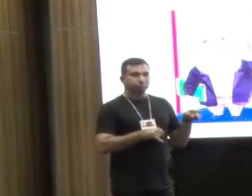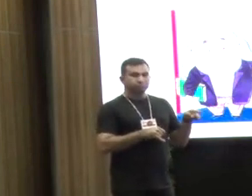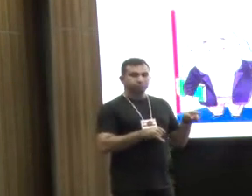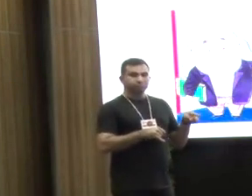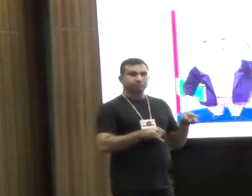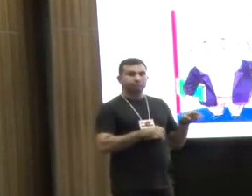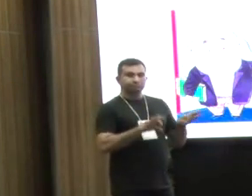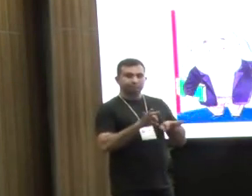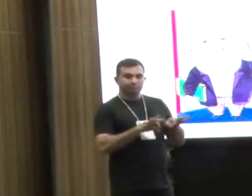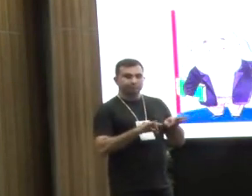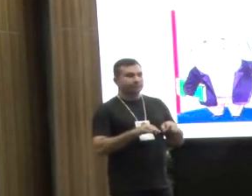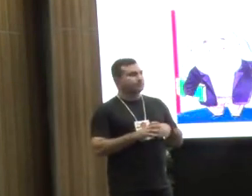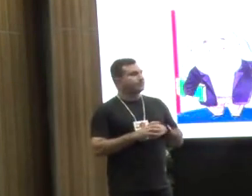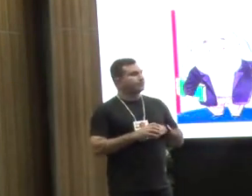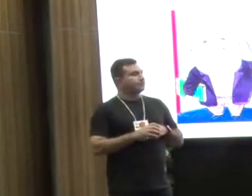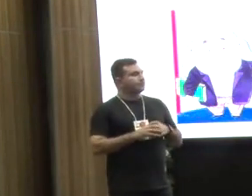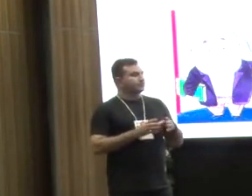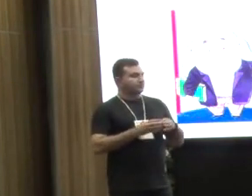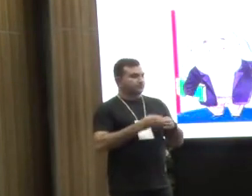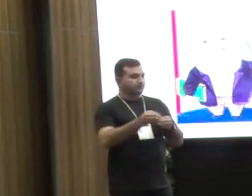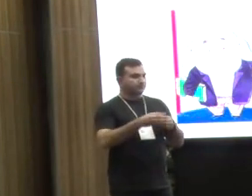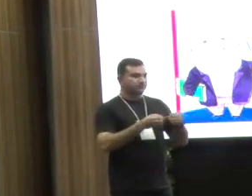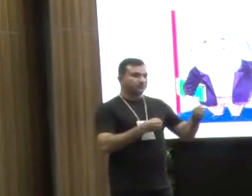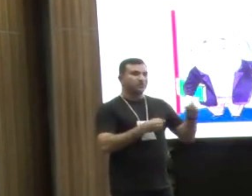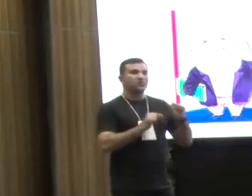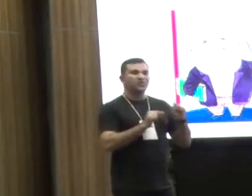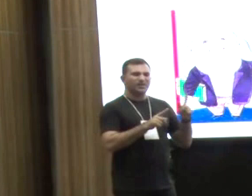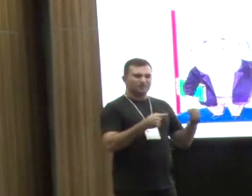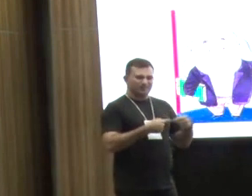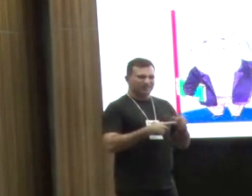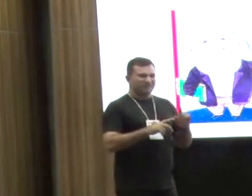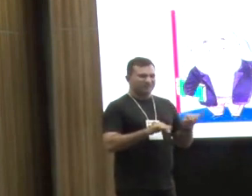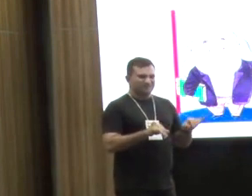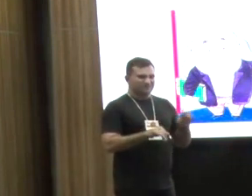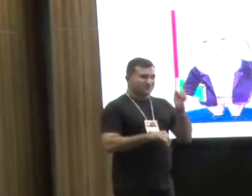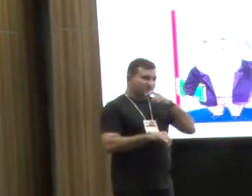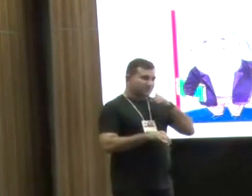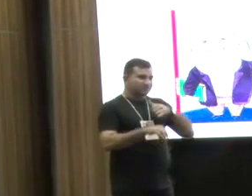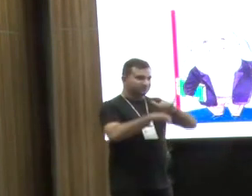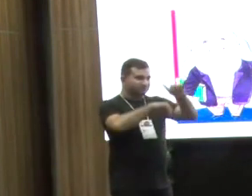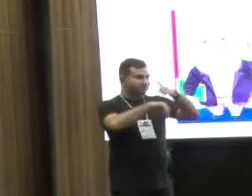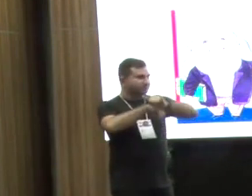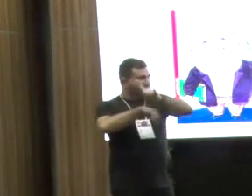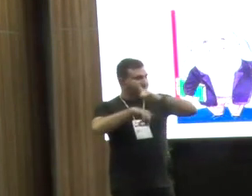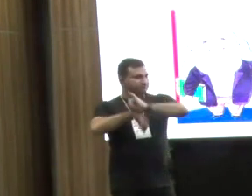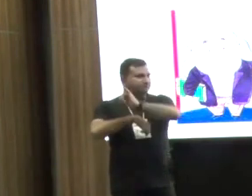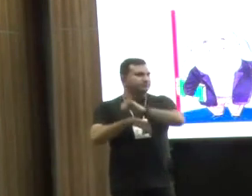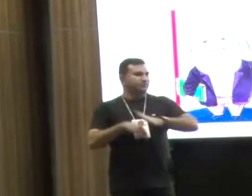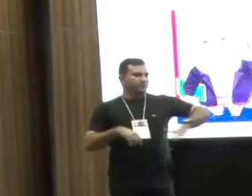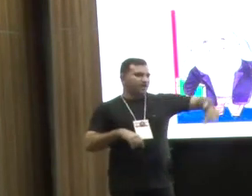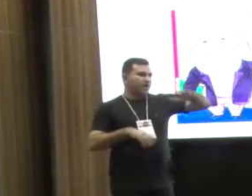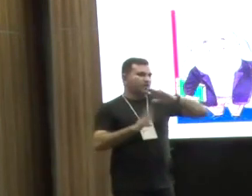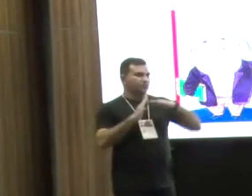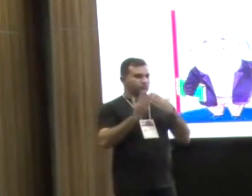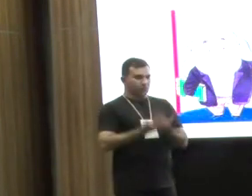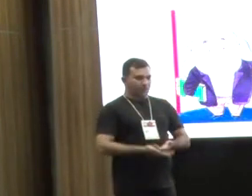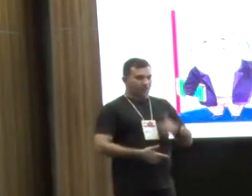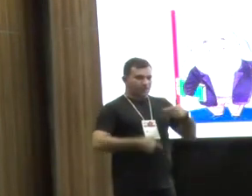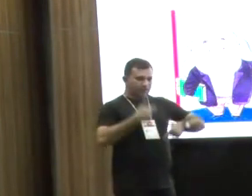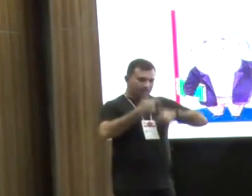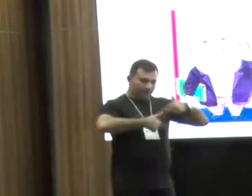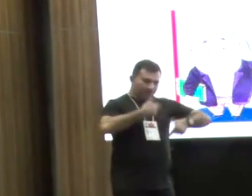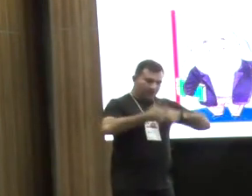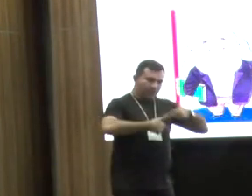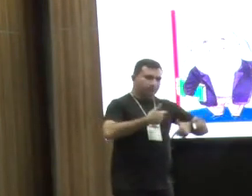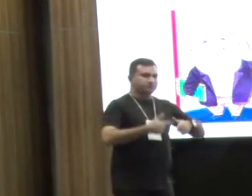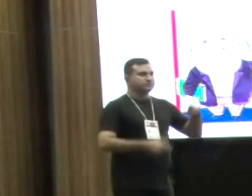praticando metástase de fake news em espaços escolares. Que trabalhe com a